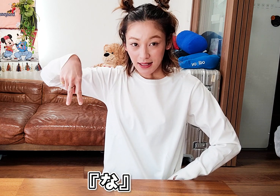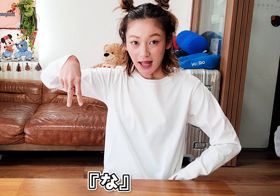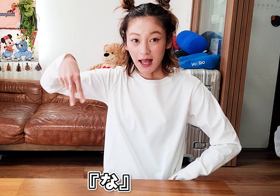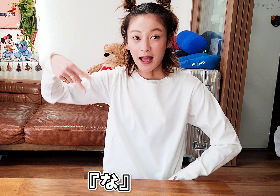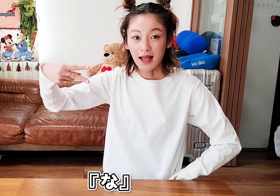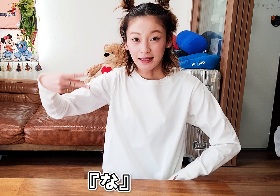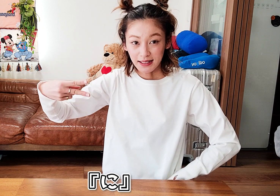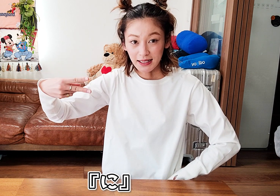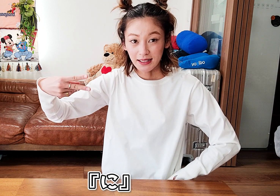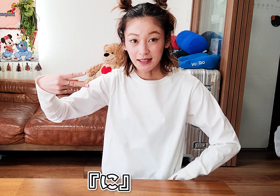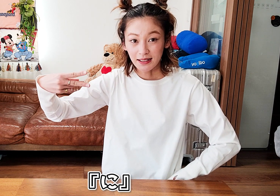な、に、